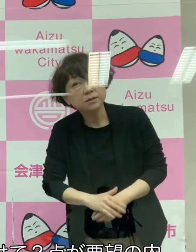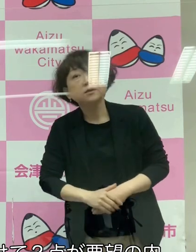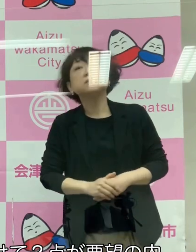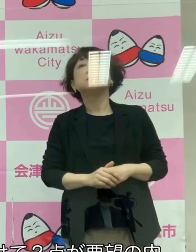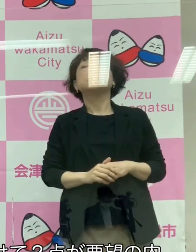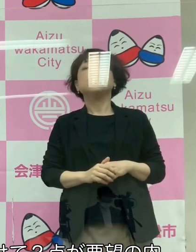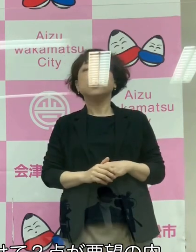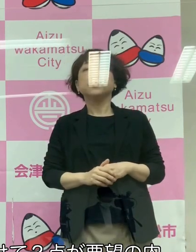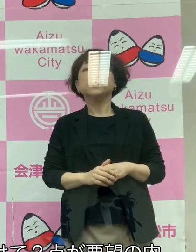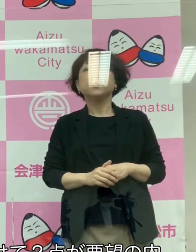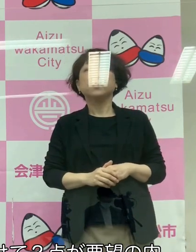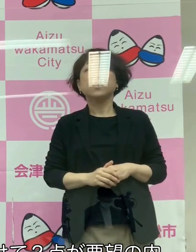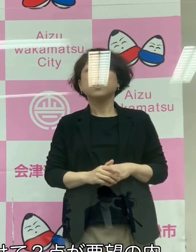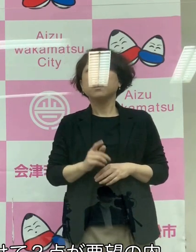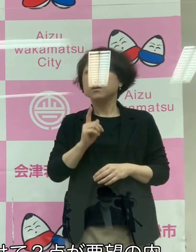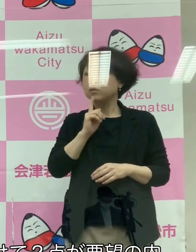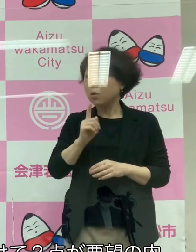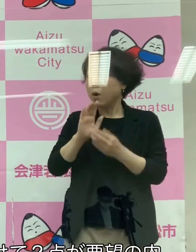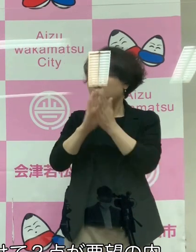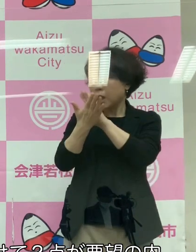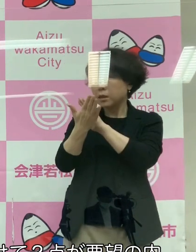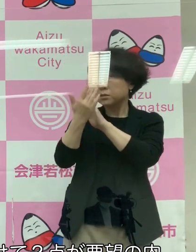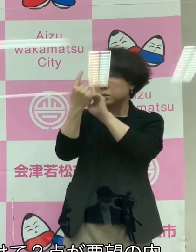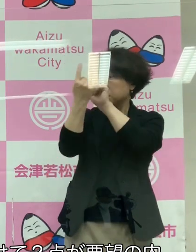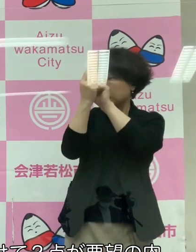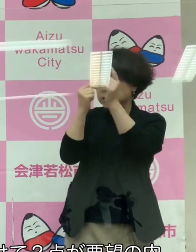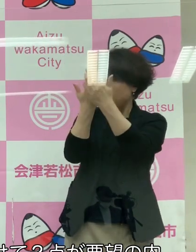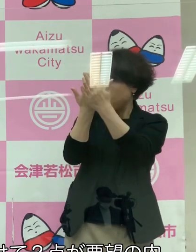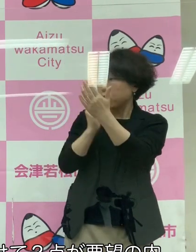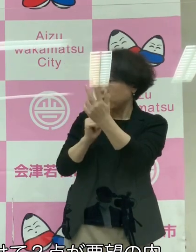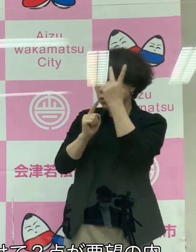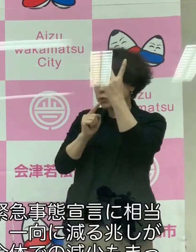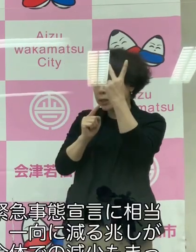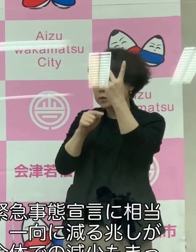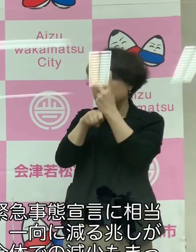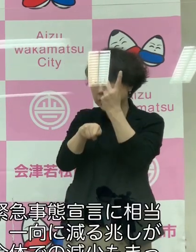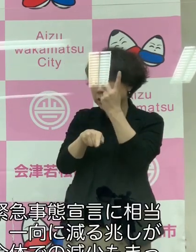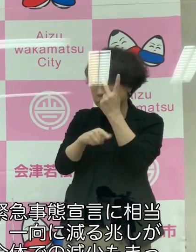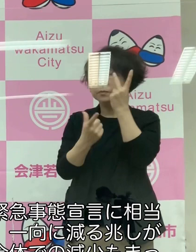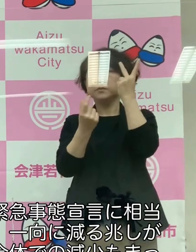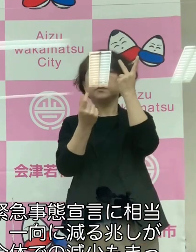分けて、その2点が要望の内容にな るんでしょうか。そうです。はい。はい、